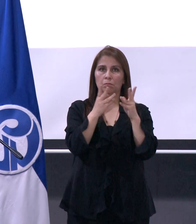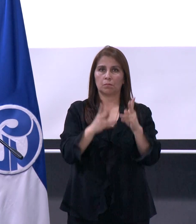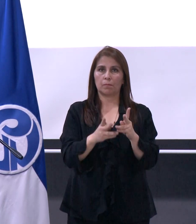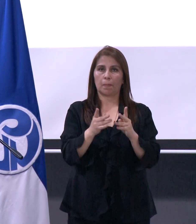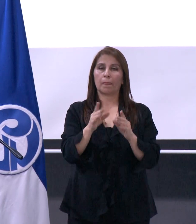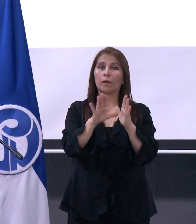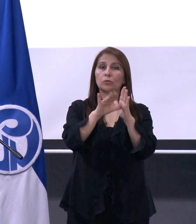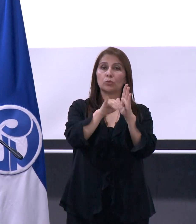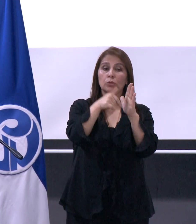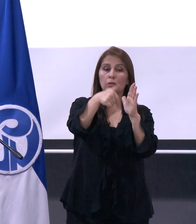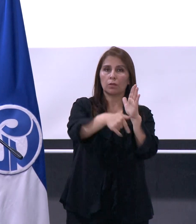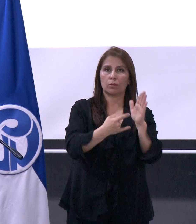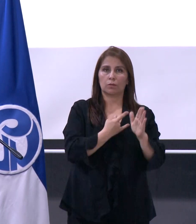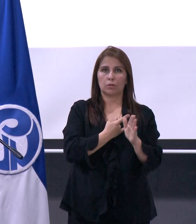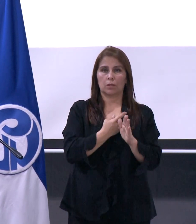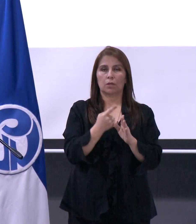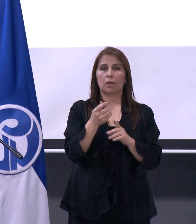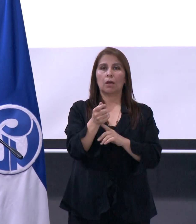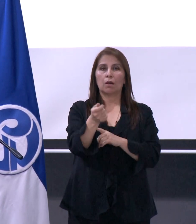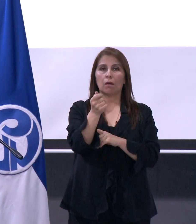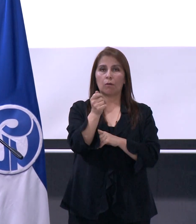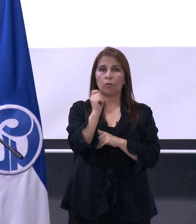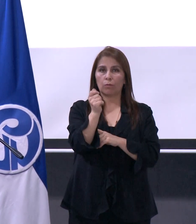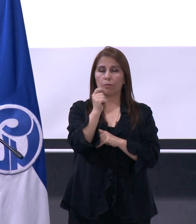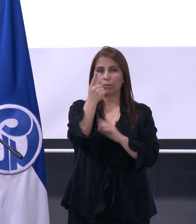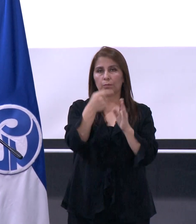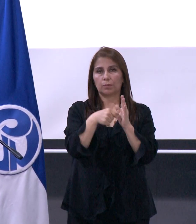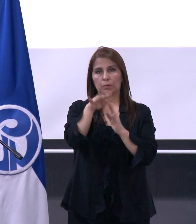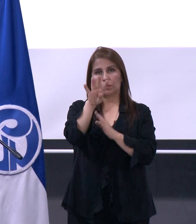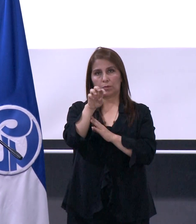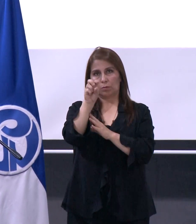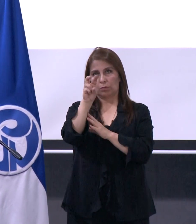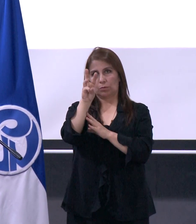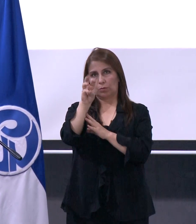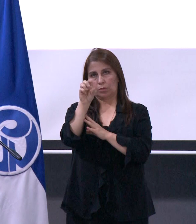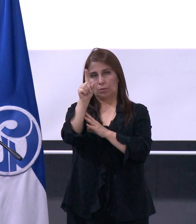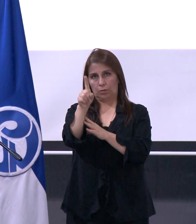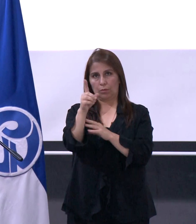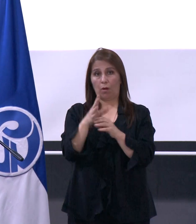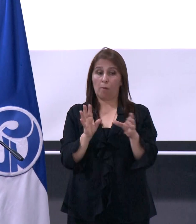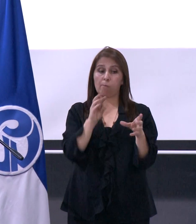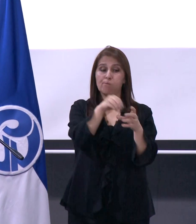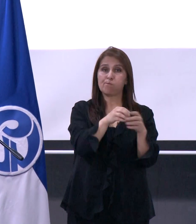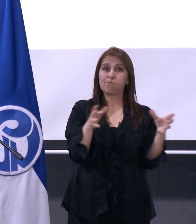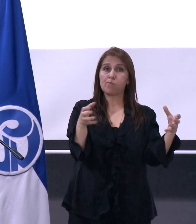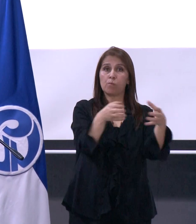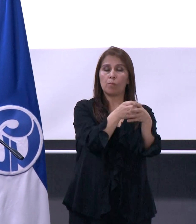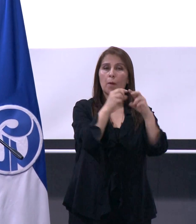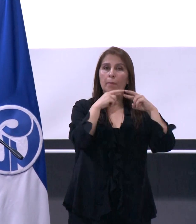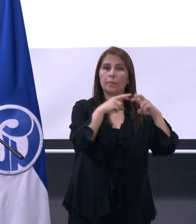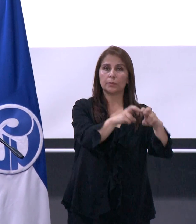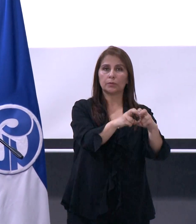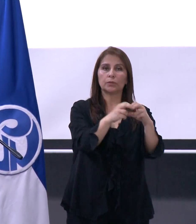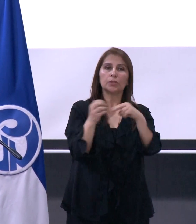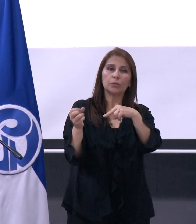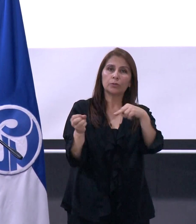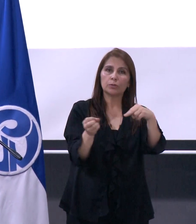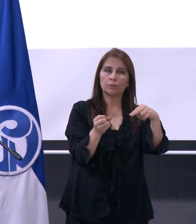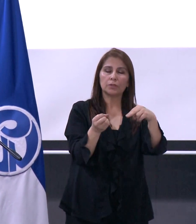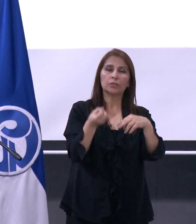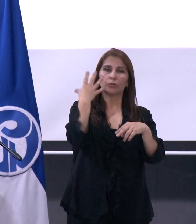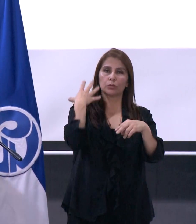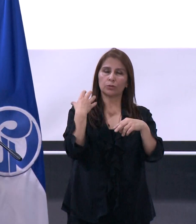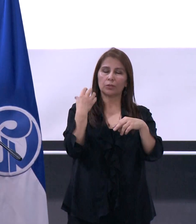de agosto de 1981 pertenece al grupo de investigación historia de la práctica pedagógica en colombia